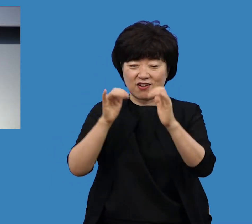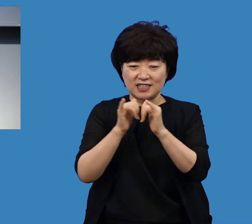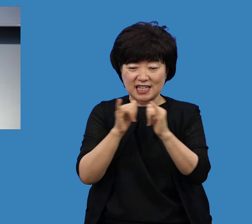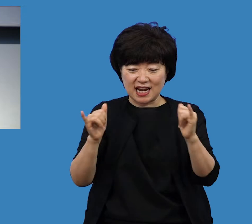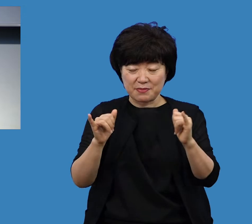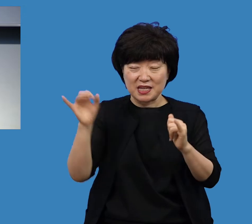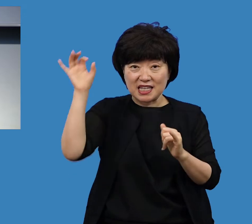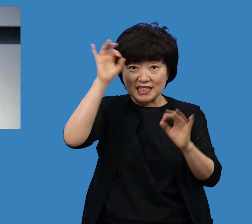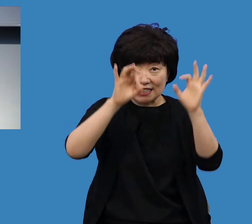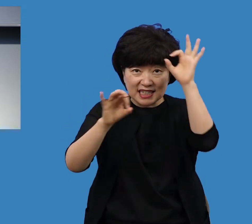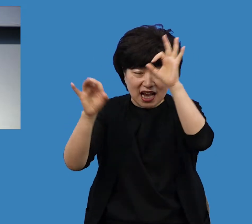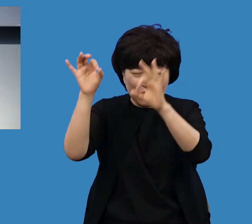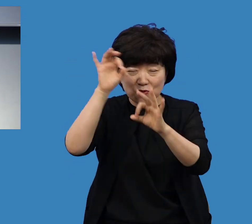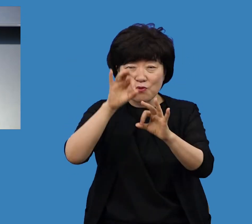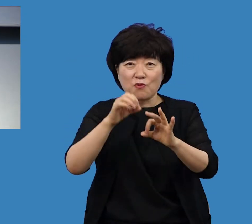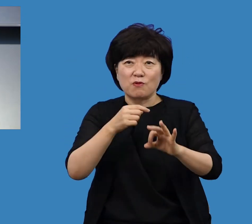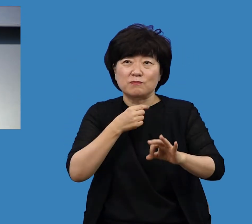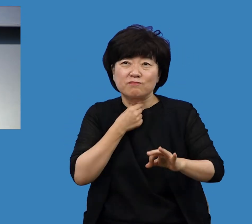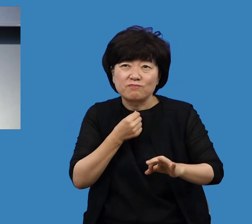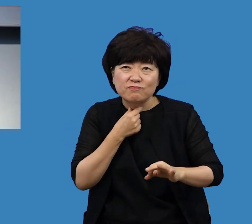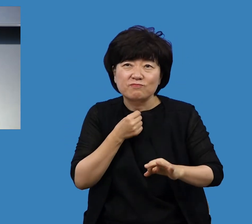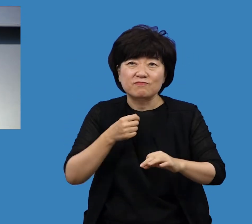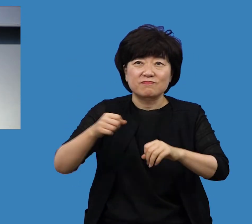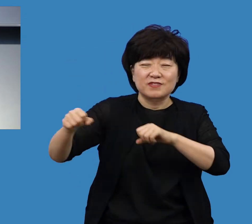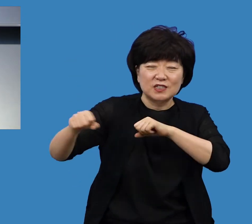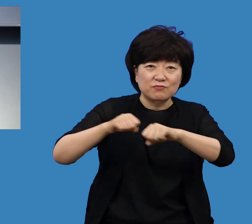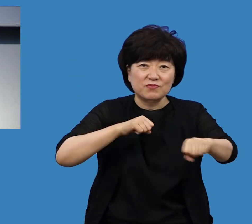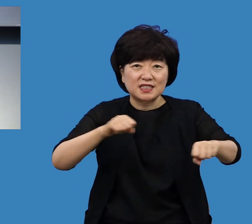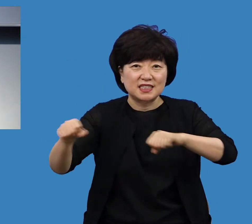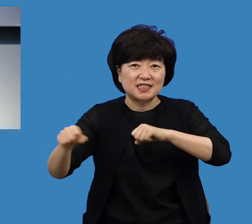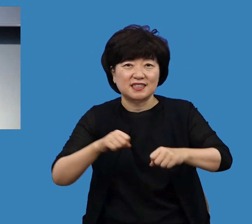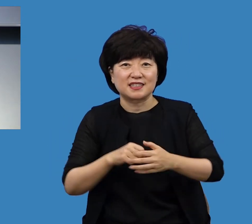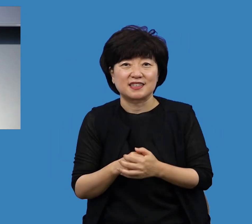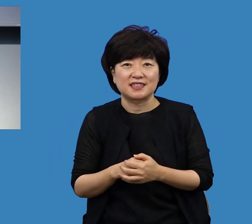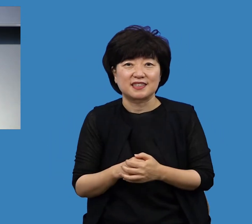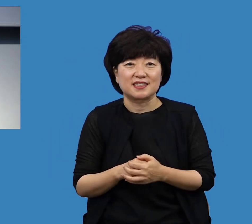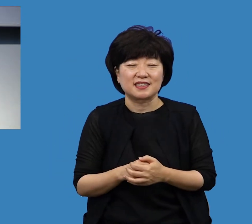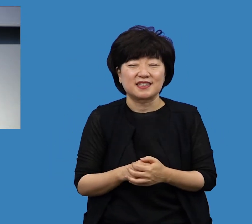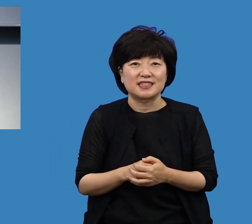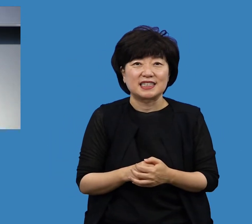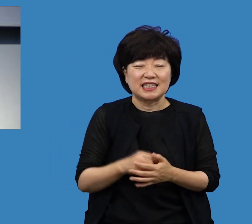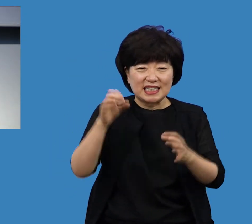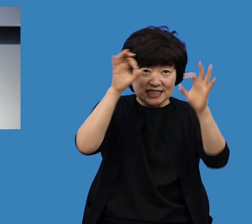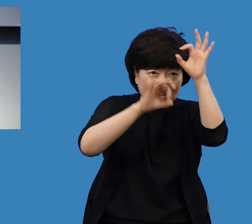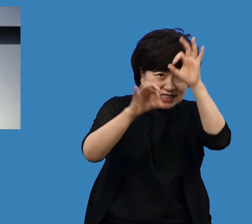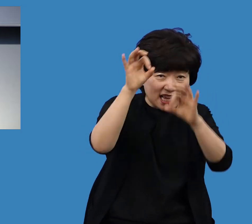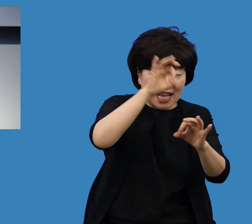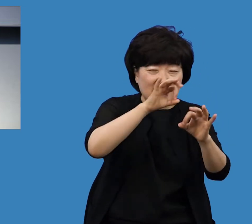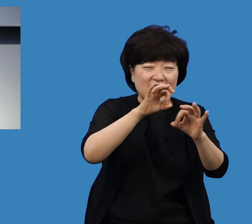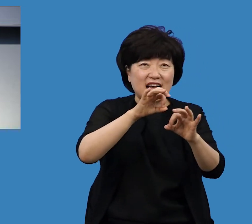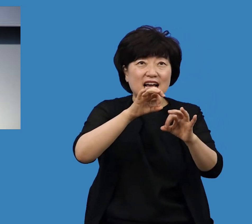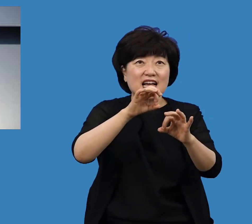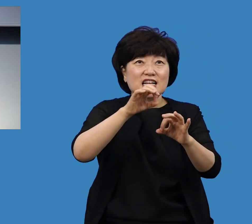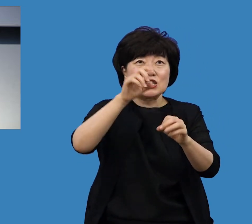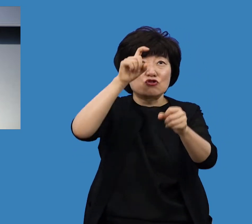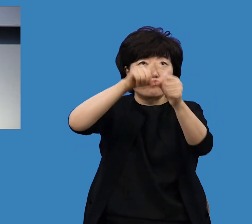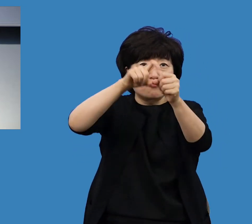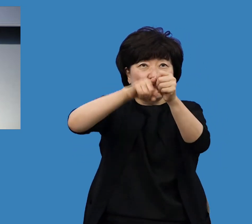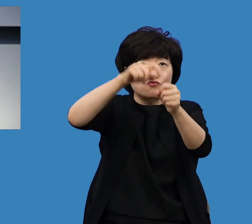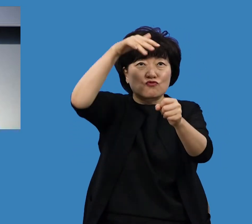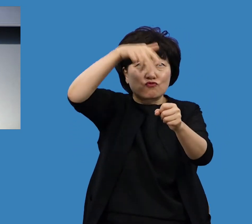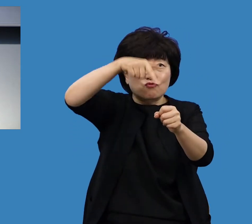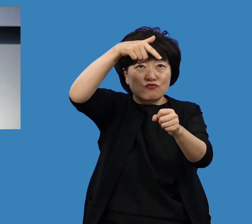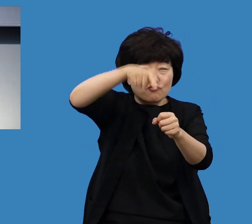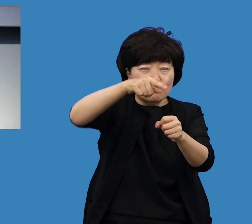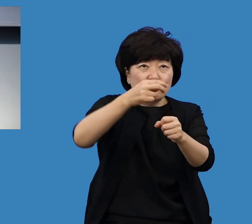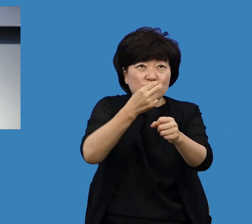그것을 찾고 추구하고 움직이게 만드는 거예요. 찾고 추구하고 움직이게 만드는 거예요. 그래서 영은